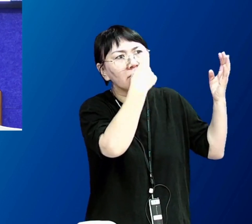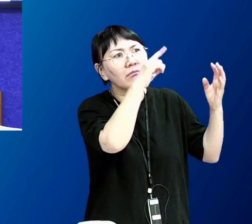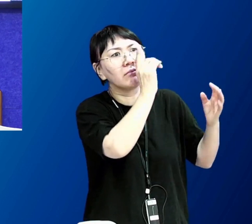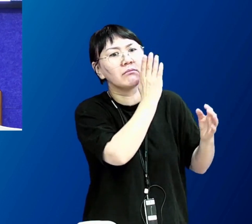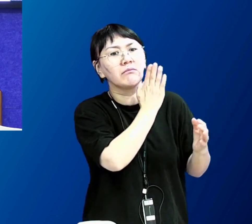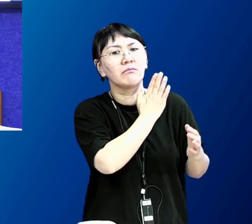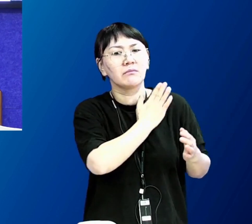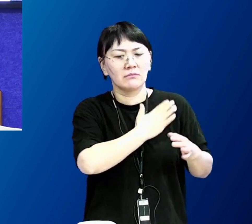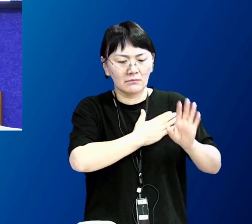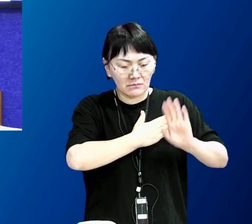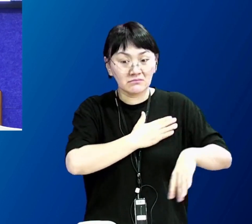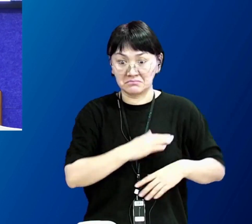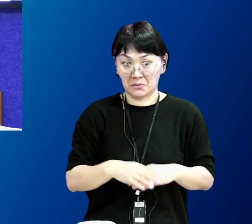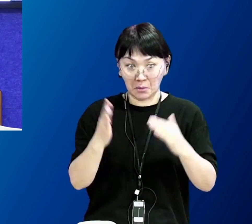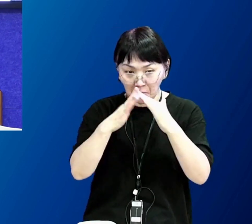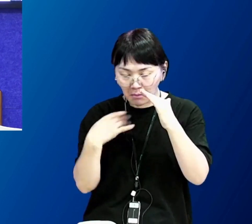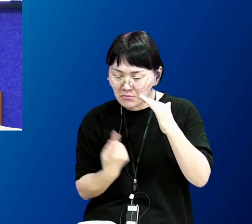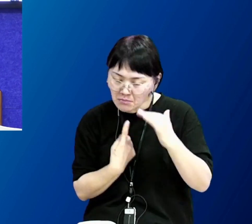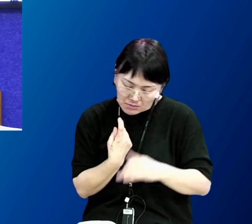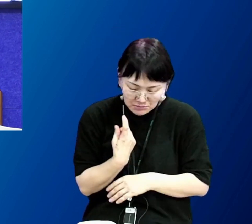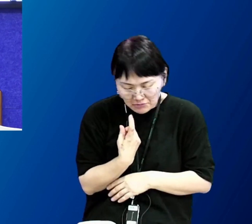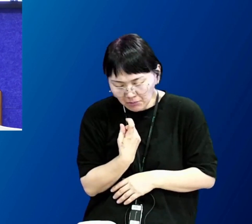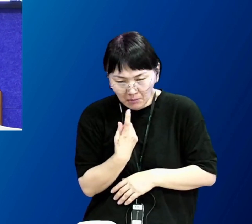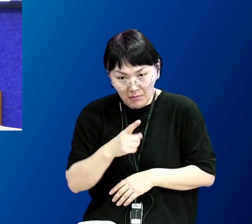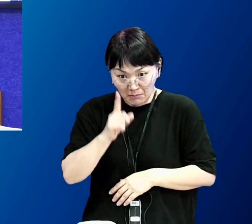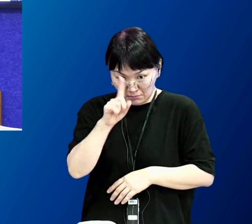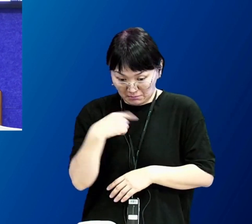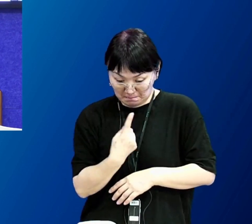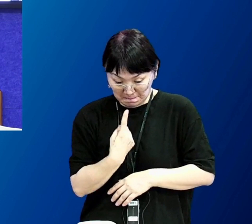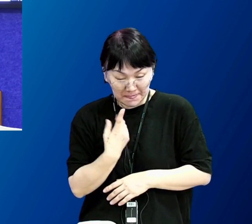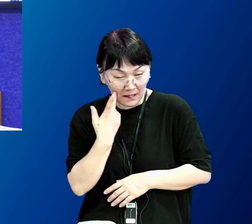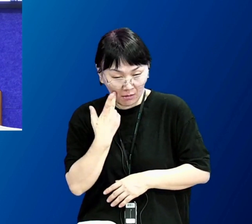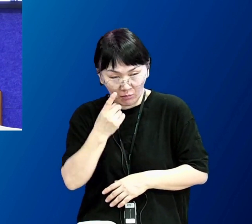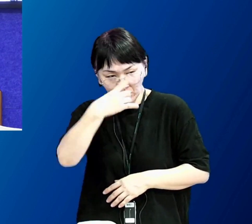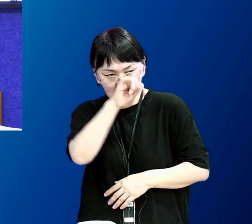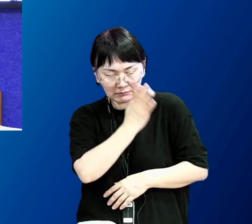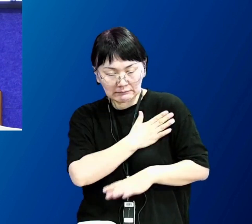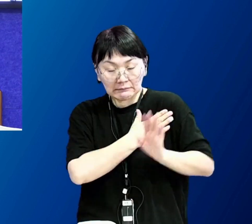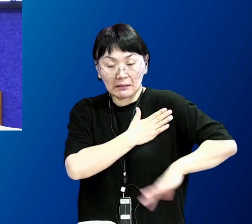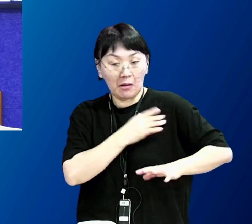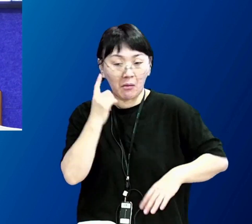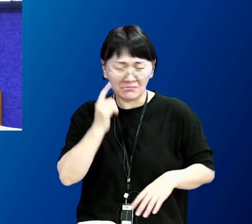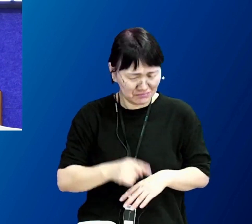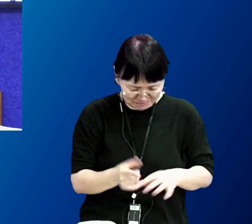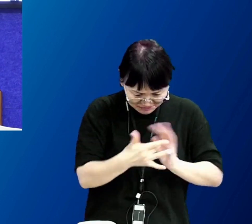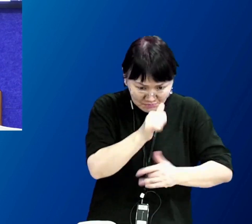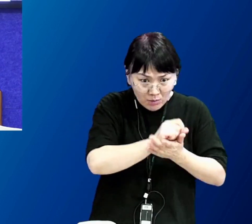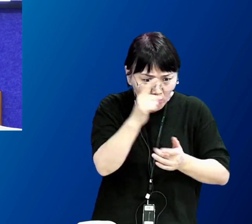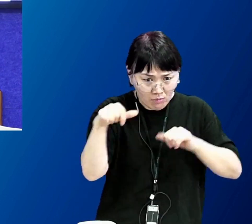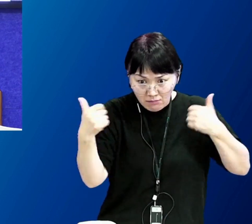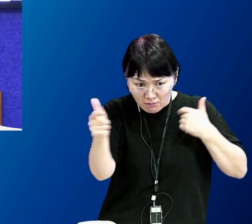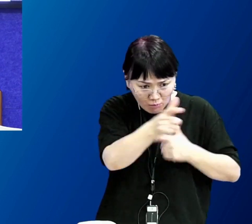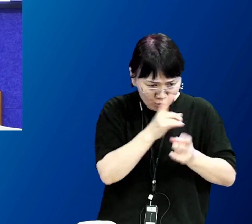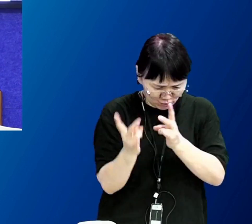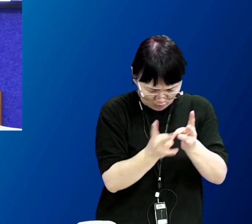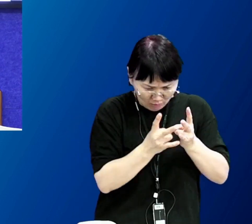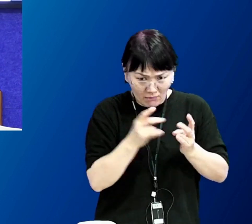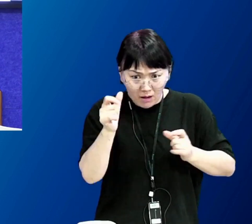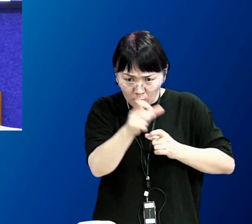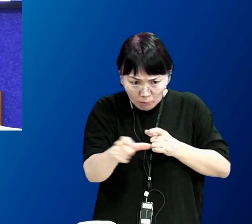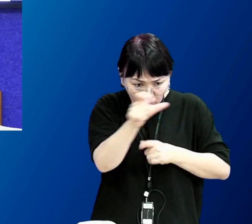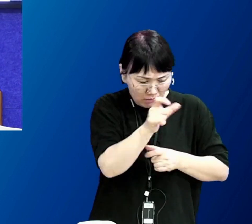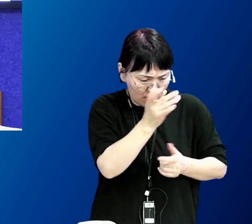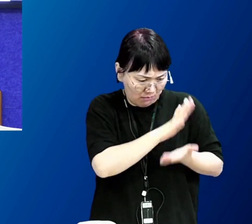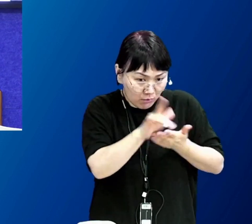Зовлон дунд ахан дүүстэйгээ хамт байх үед бүх ариун хүмүүсийн хамт ойлгох болтгой гэсэн байхгүй юу? Нөхрөл дотор, үгэн